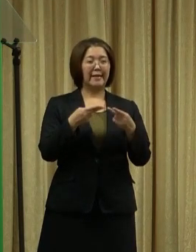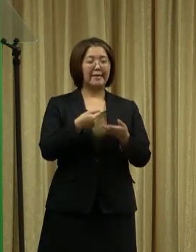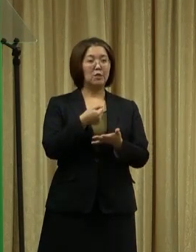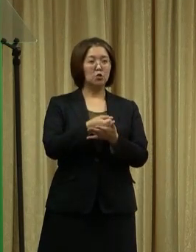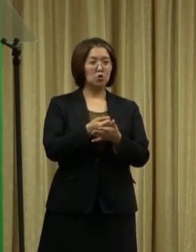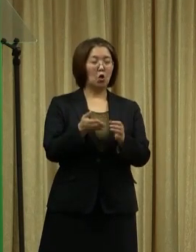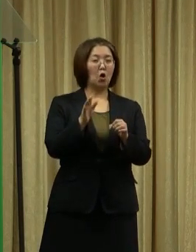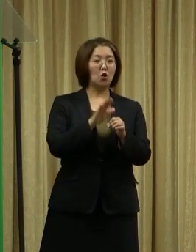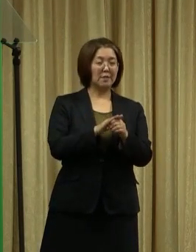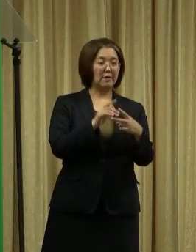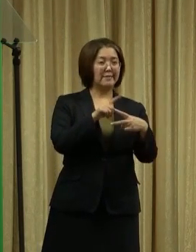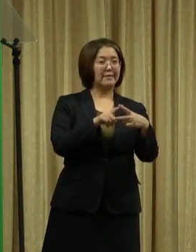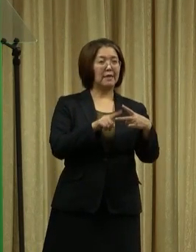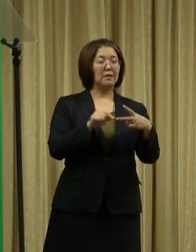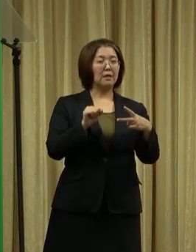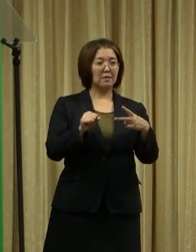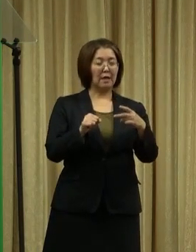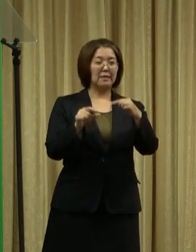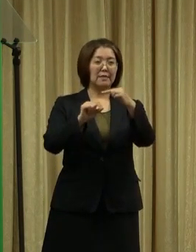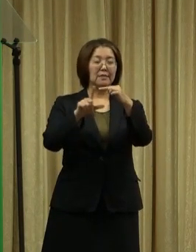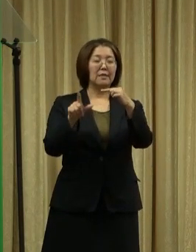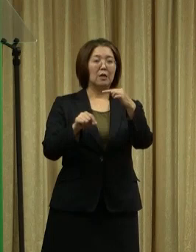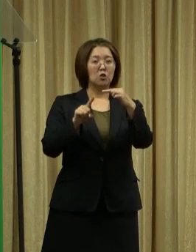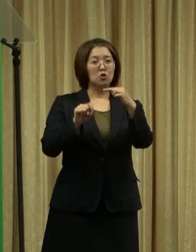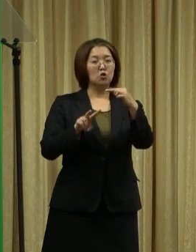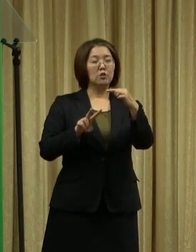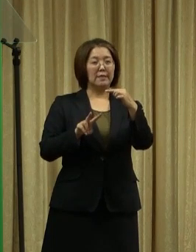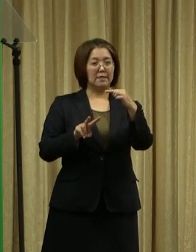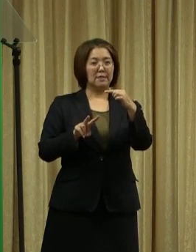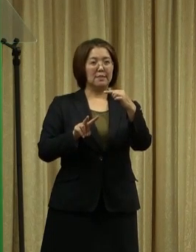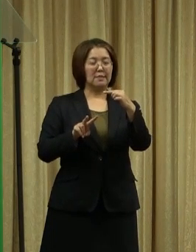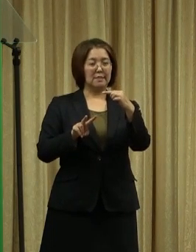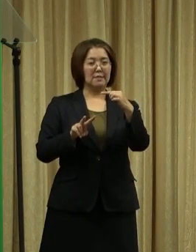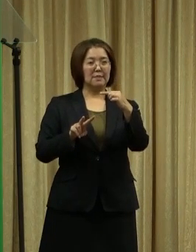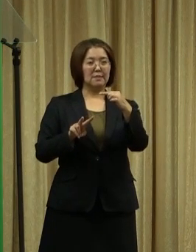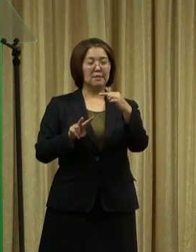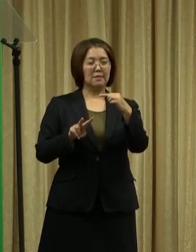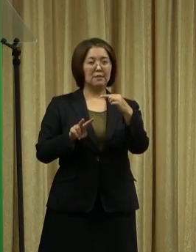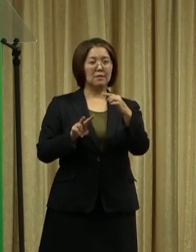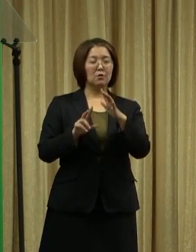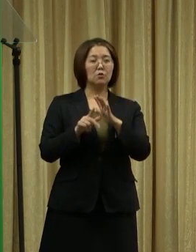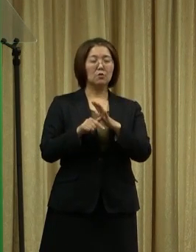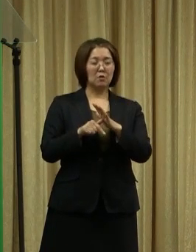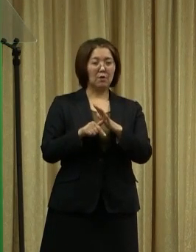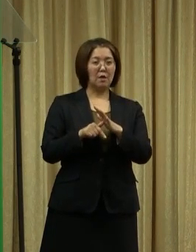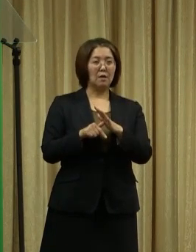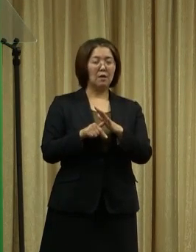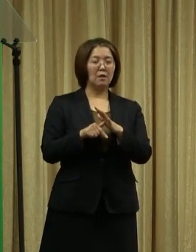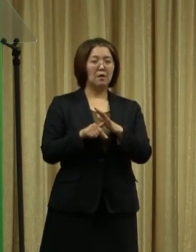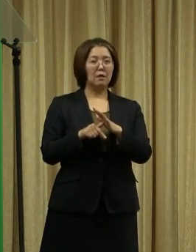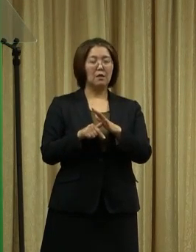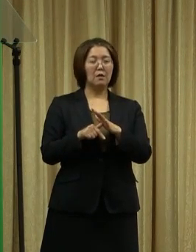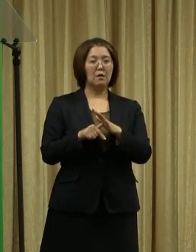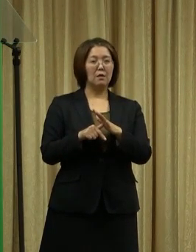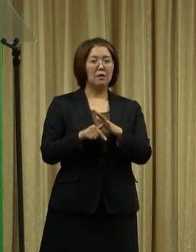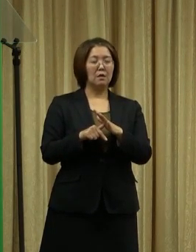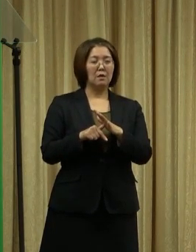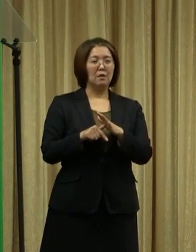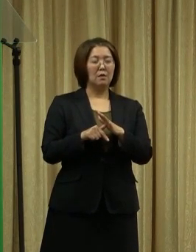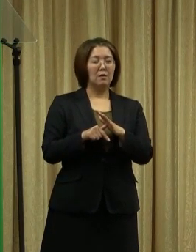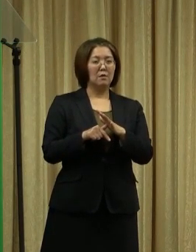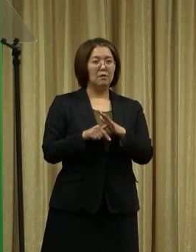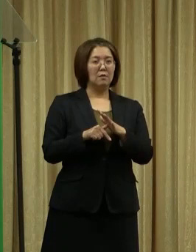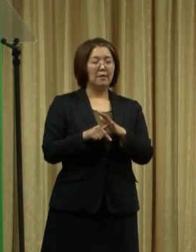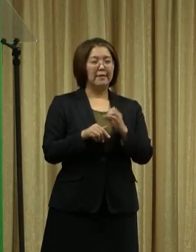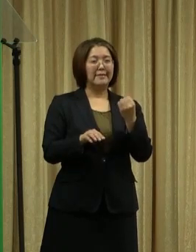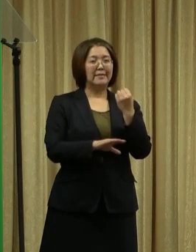回やったと申し上げました。1月の12日の先決の予算は主にあれはその時点で分かっていた